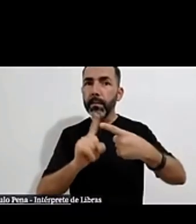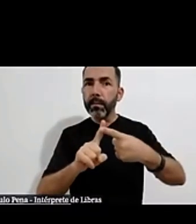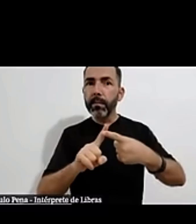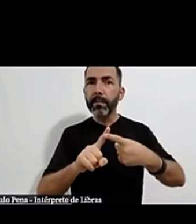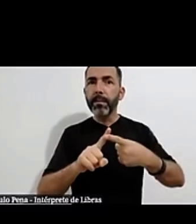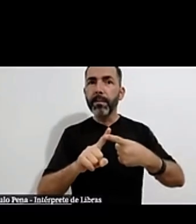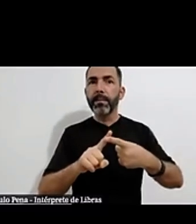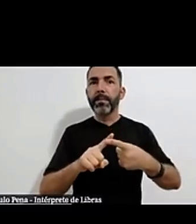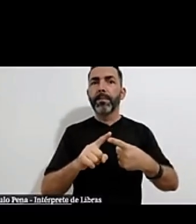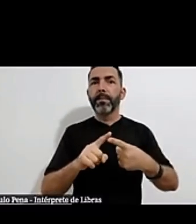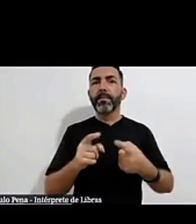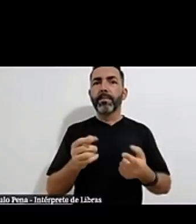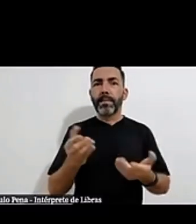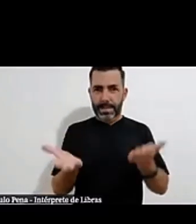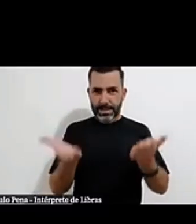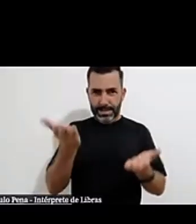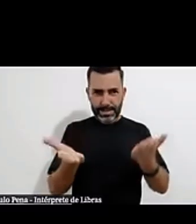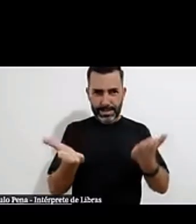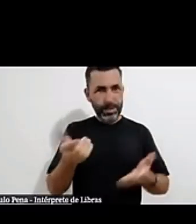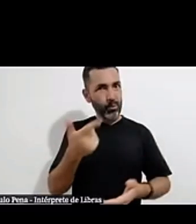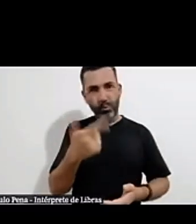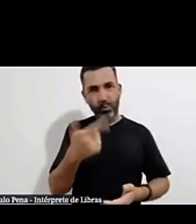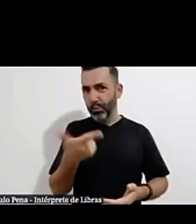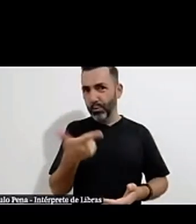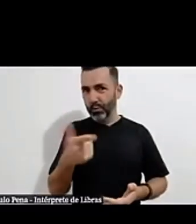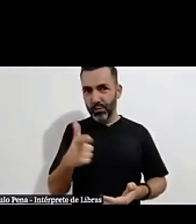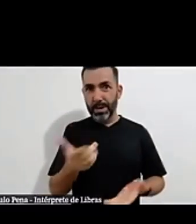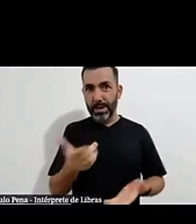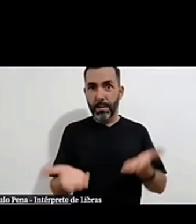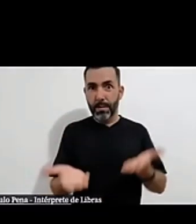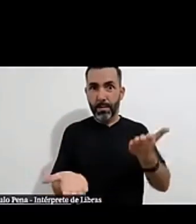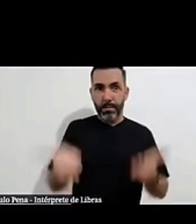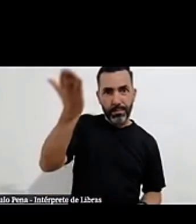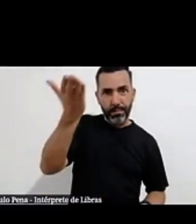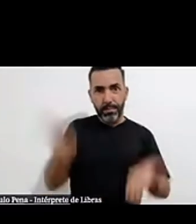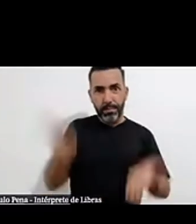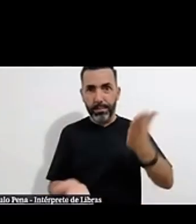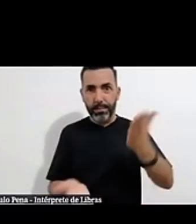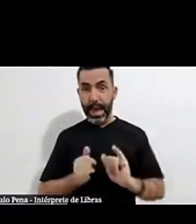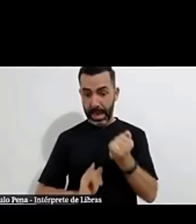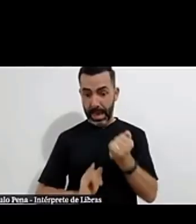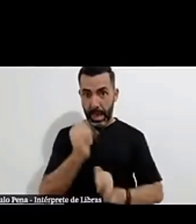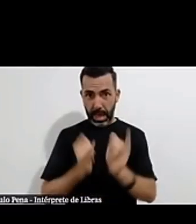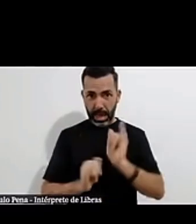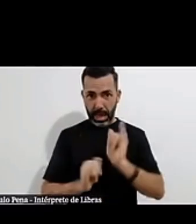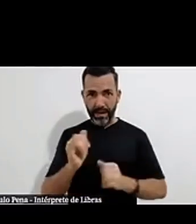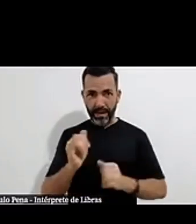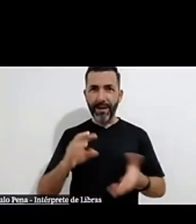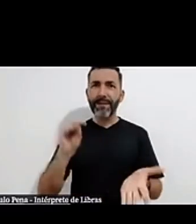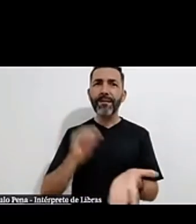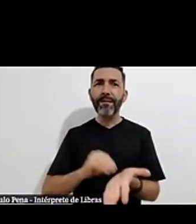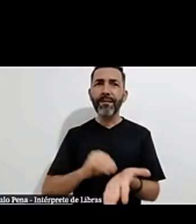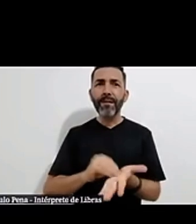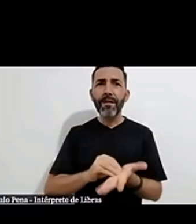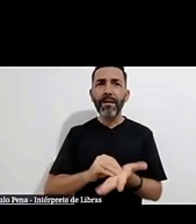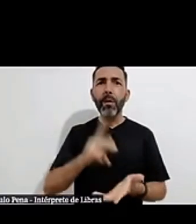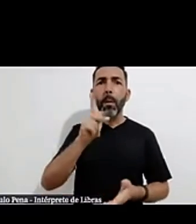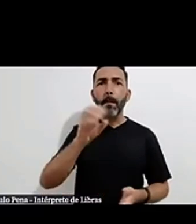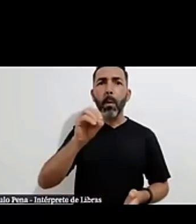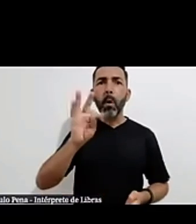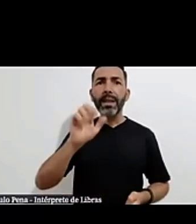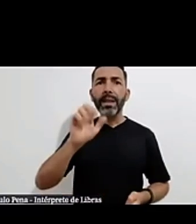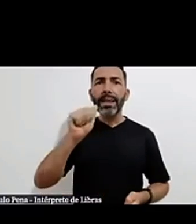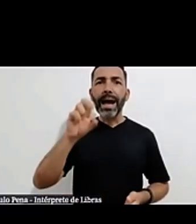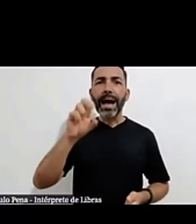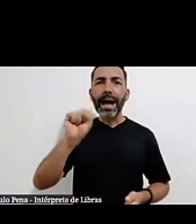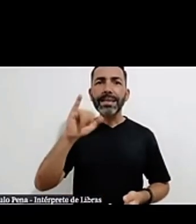desequilíbrio eletrolítico, certo? Bom, deficiência de potássio, de sódio, de